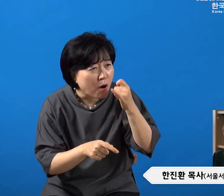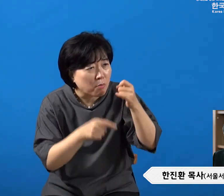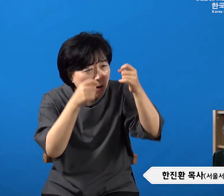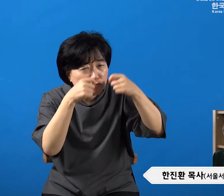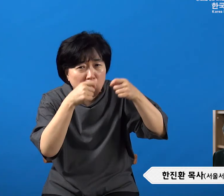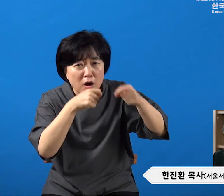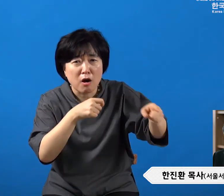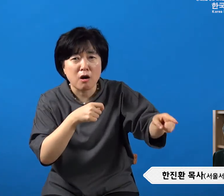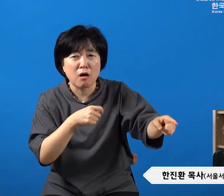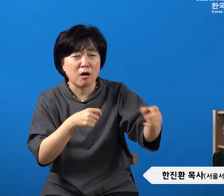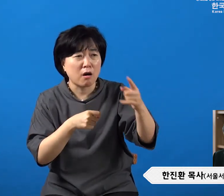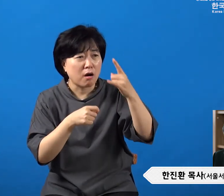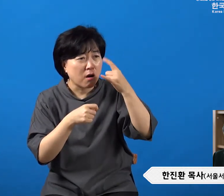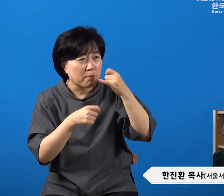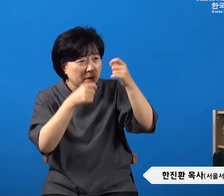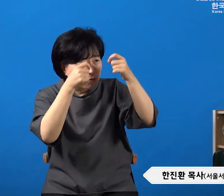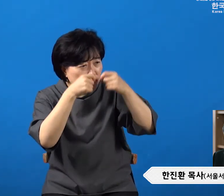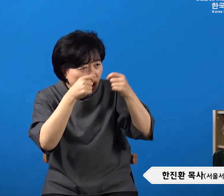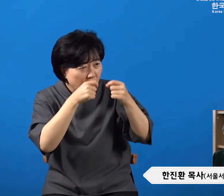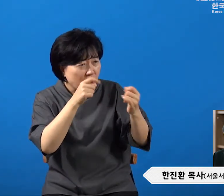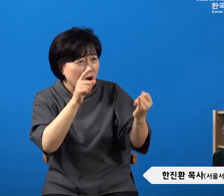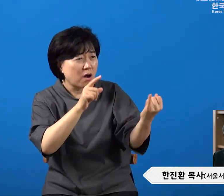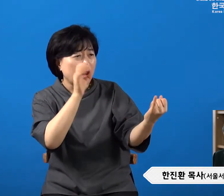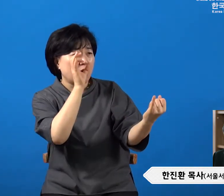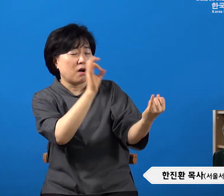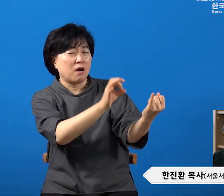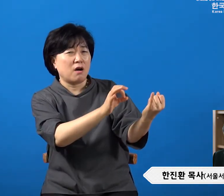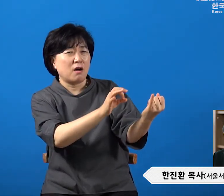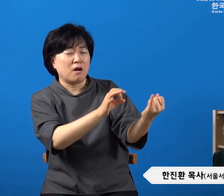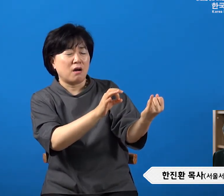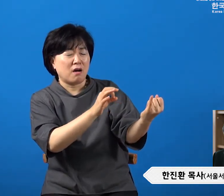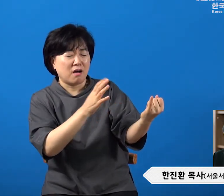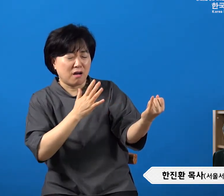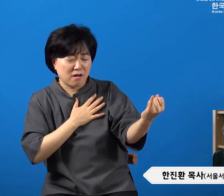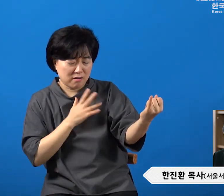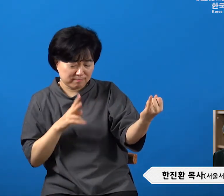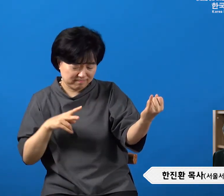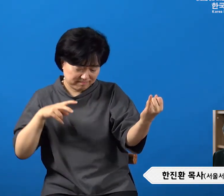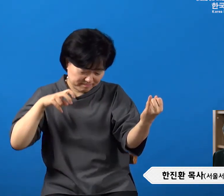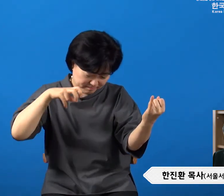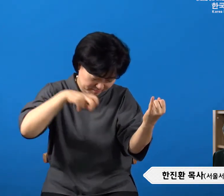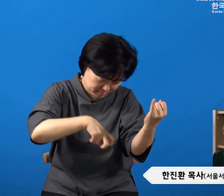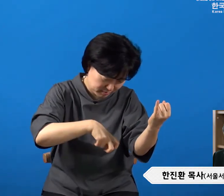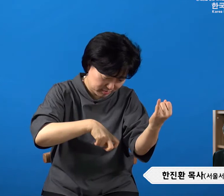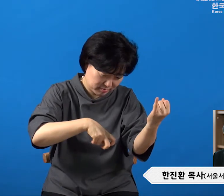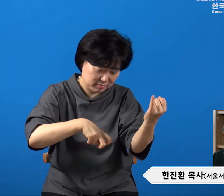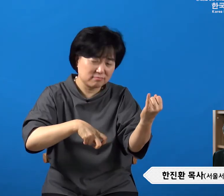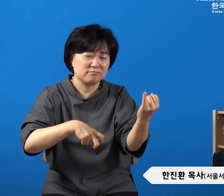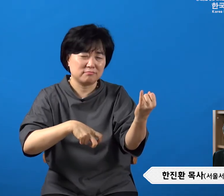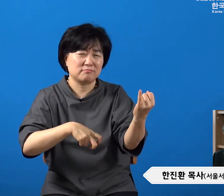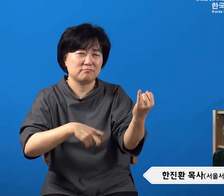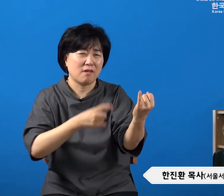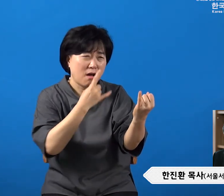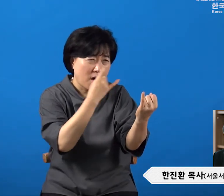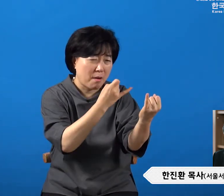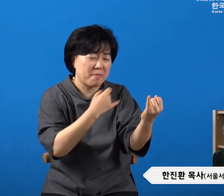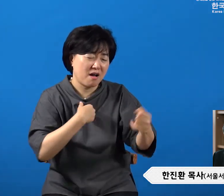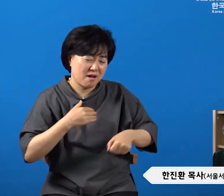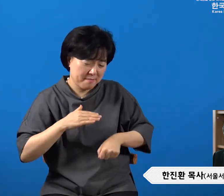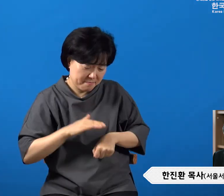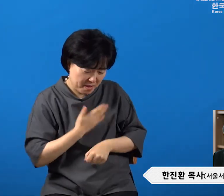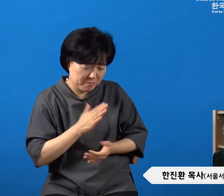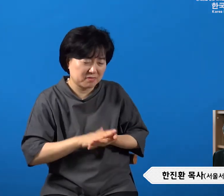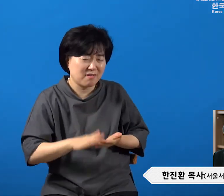눈물을 흘리고 계십니다. 그 모습을 보는 순간 제가 그냥 그 자리에 엎어졌습니다. 그래서